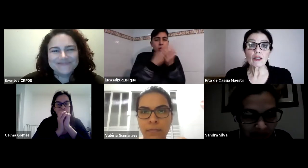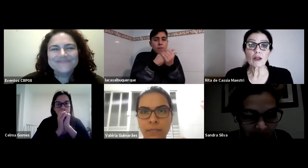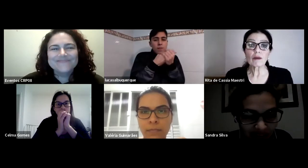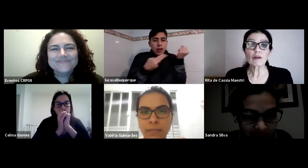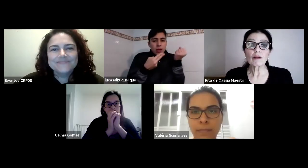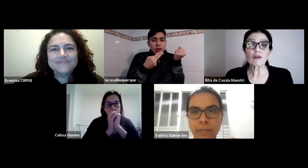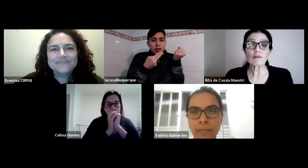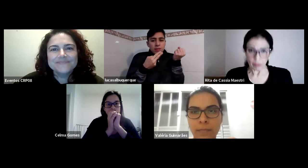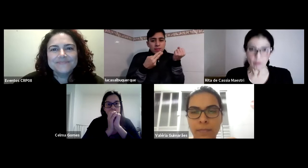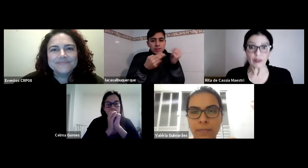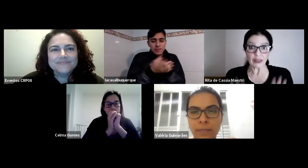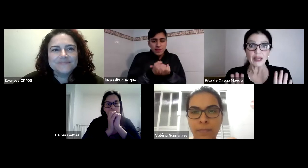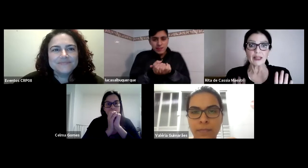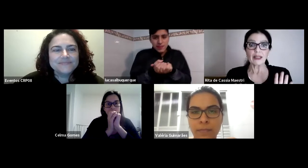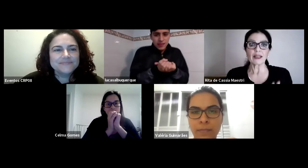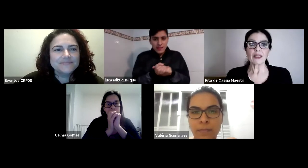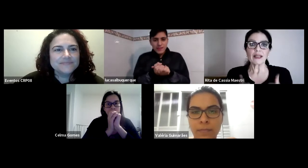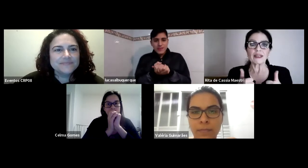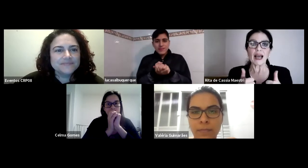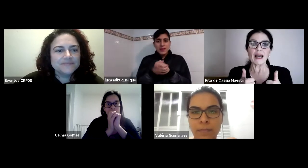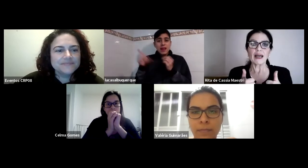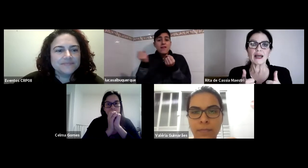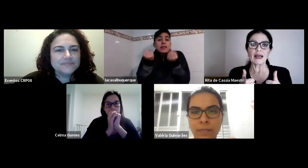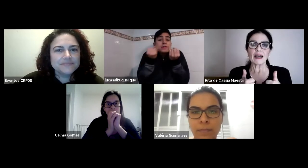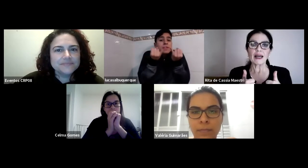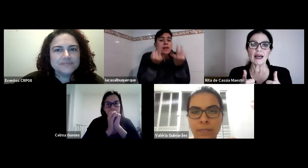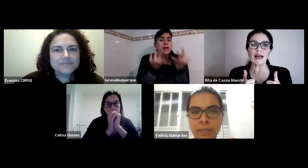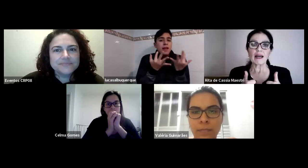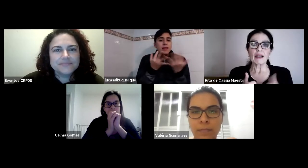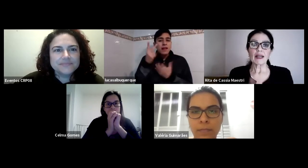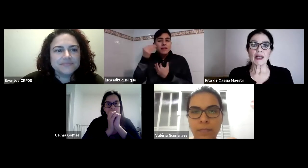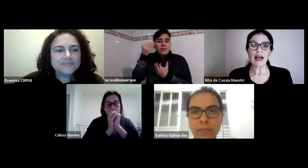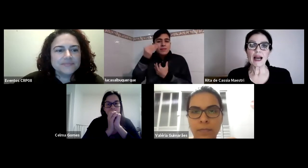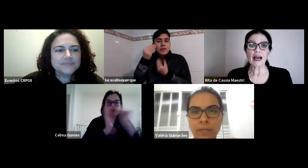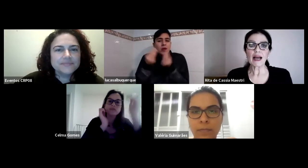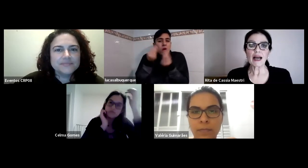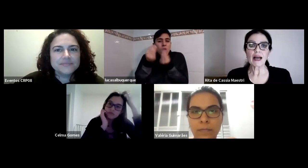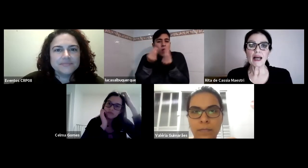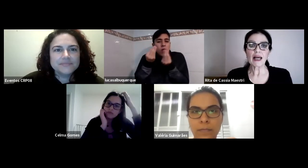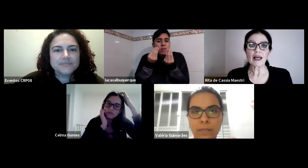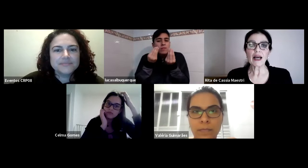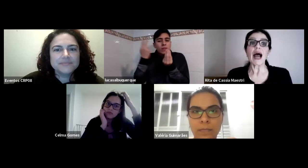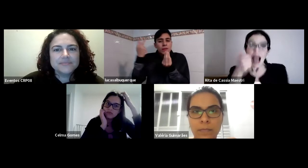O meu vídeo está muito escuro. Eu não sei se é bom eu abrir.